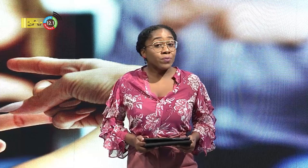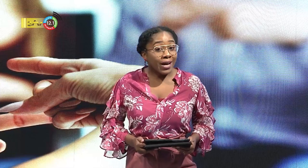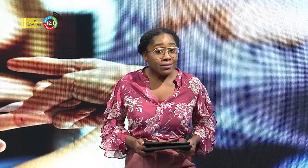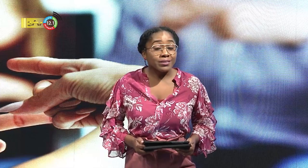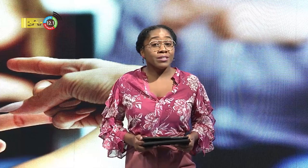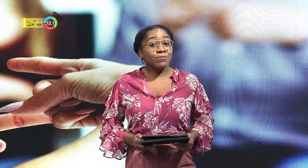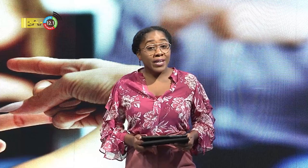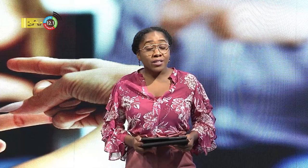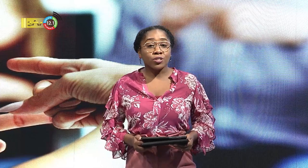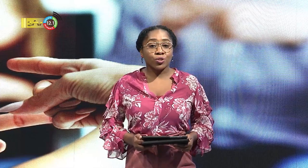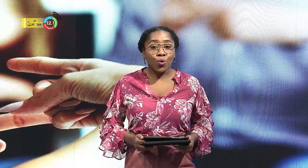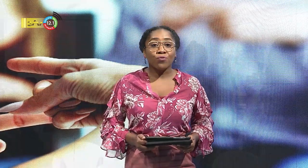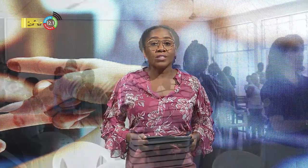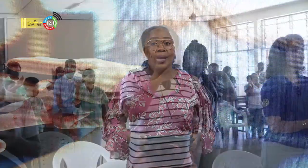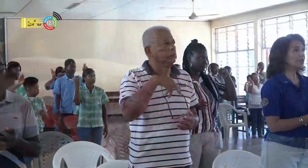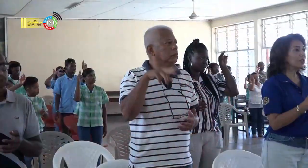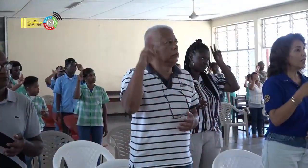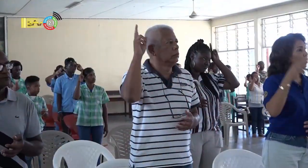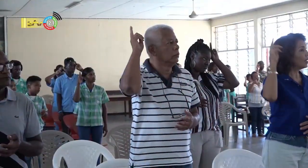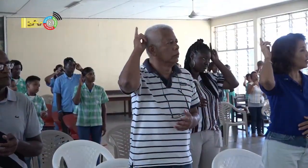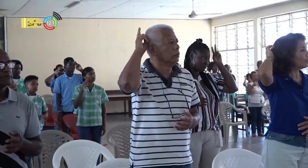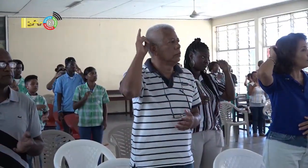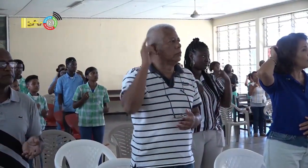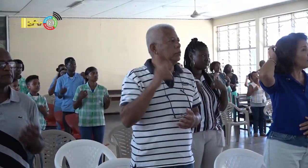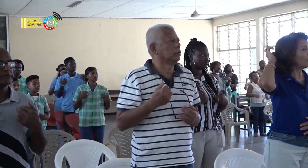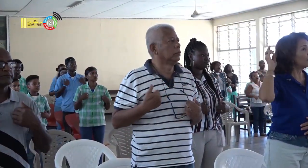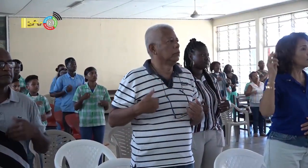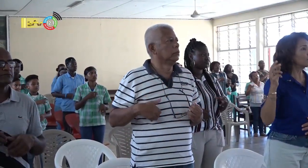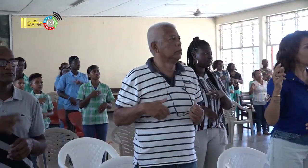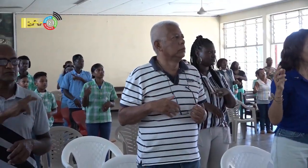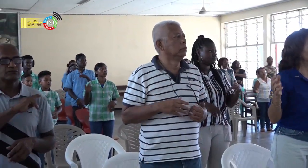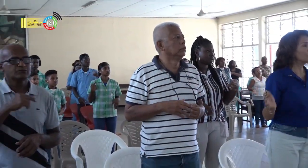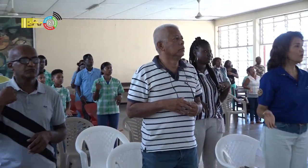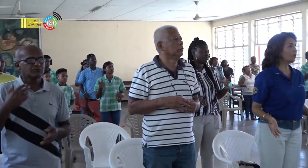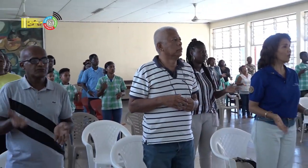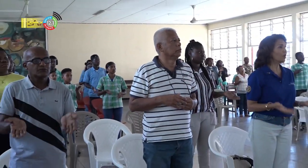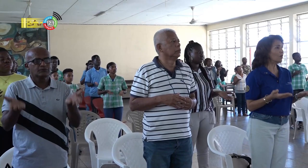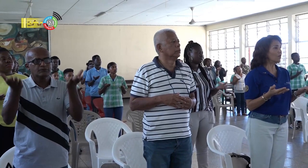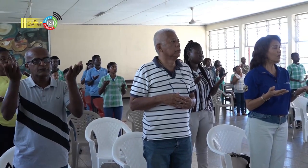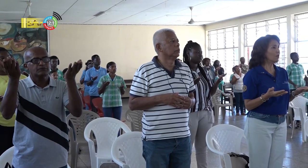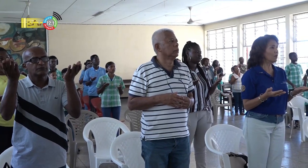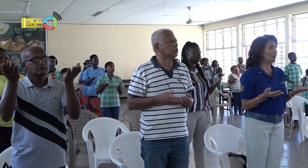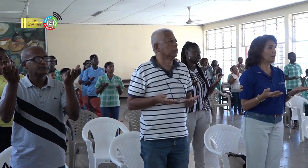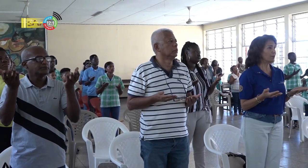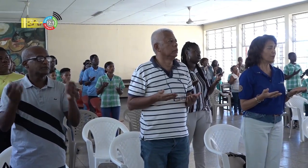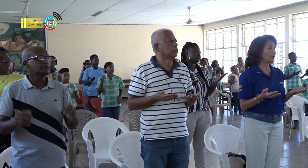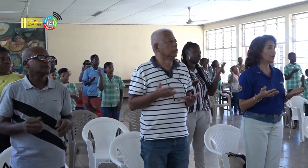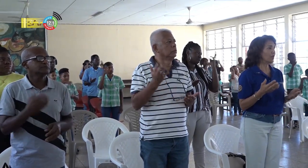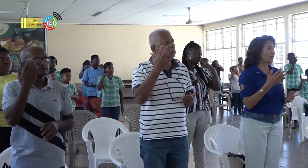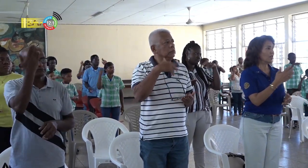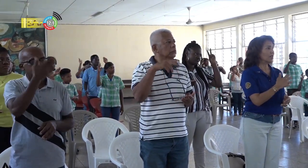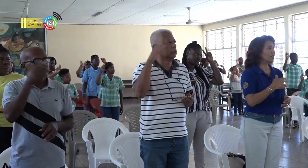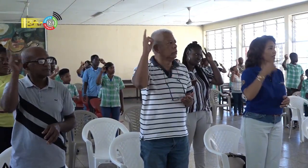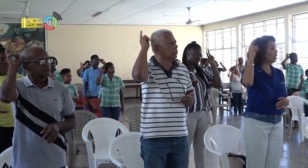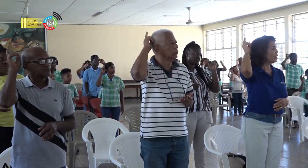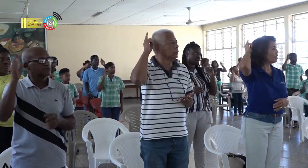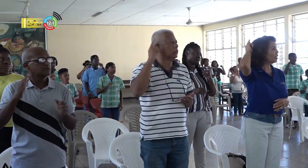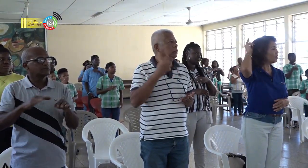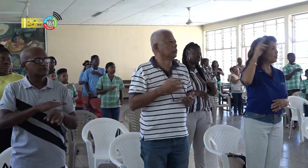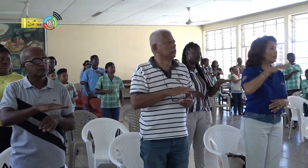Omdat de Werelddovendag in de vakantie is, hebben leerlingen van de Kennedy School vandaag tijdens een speciale activiteit